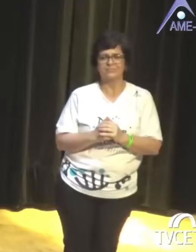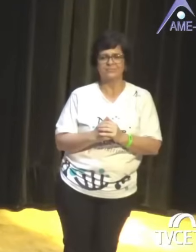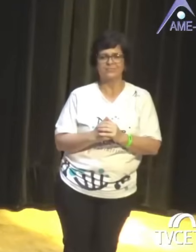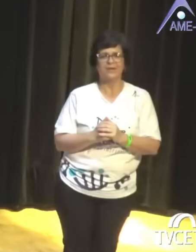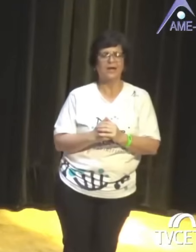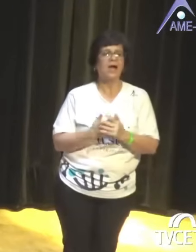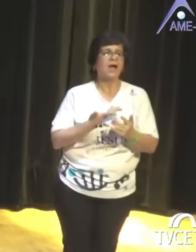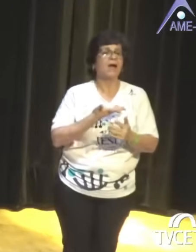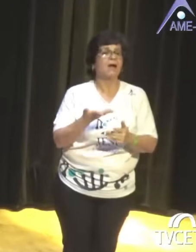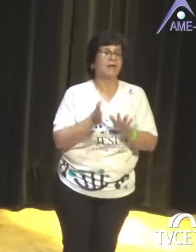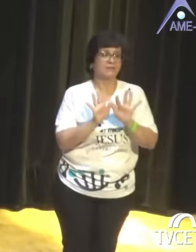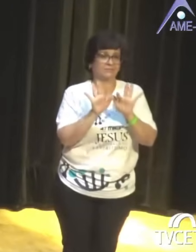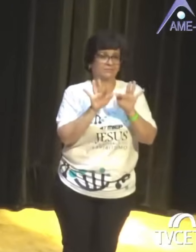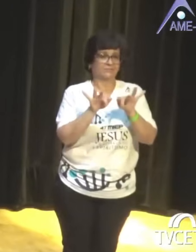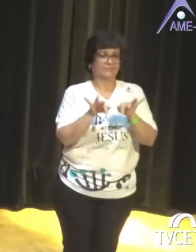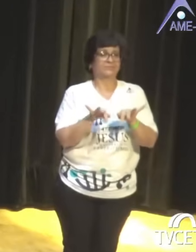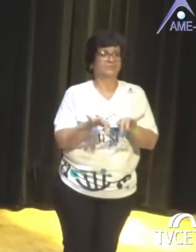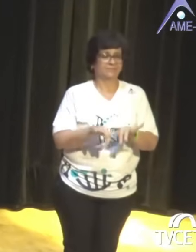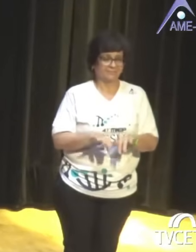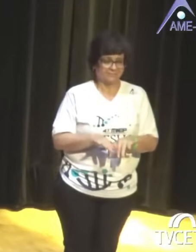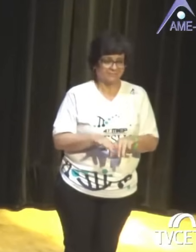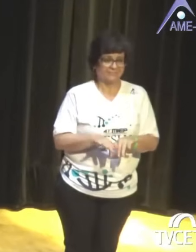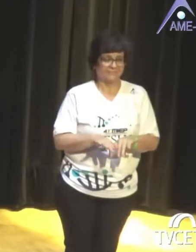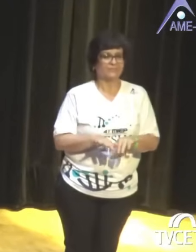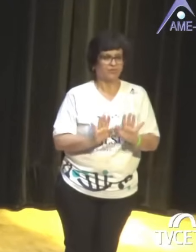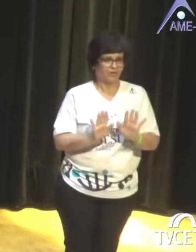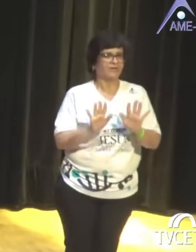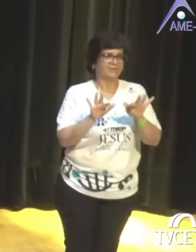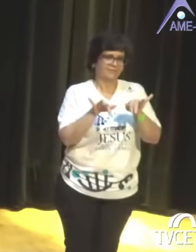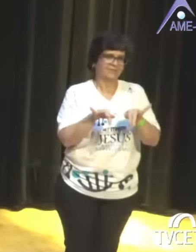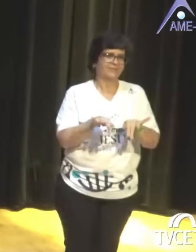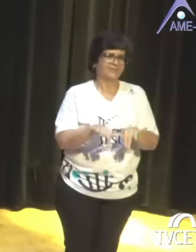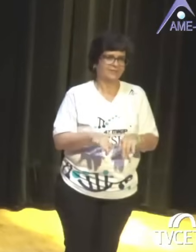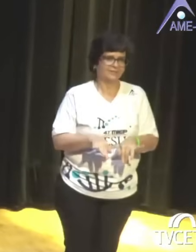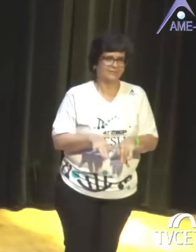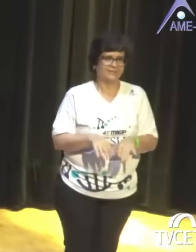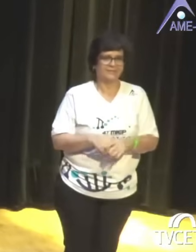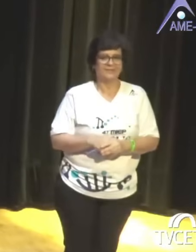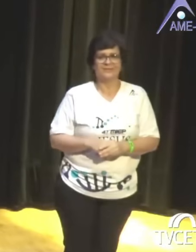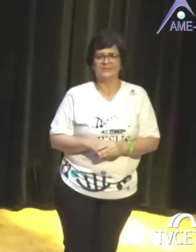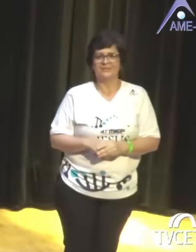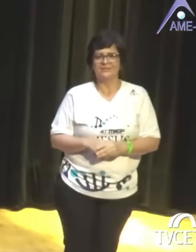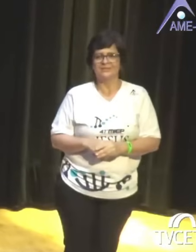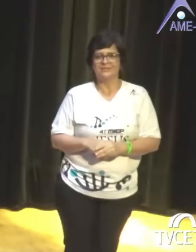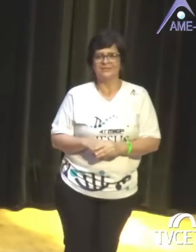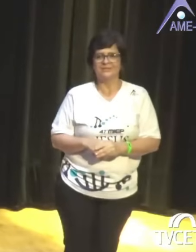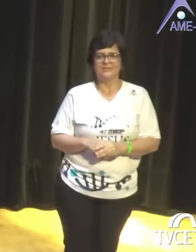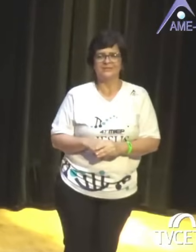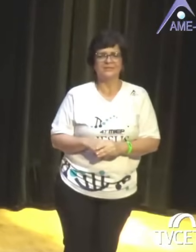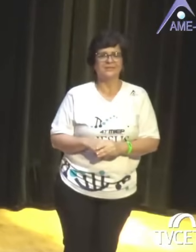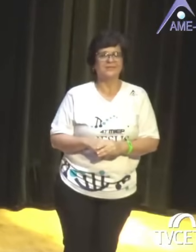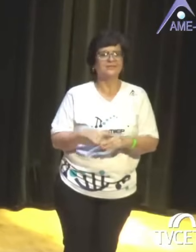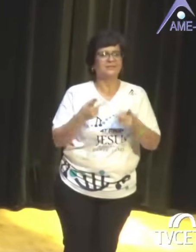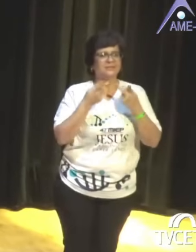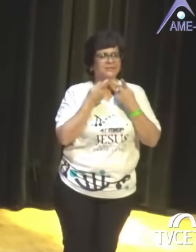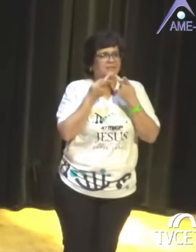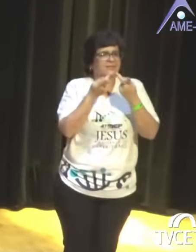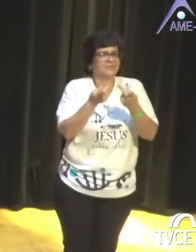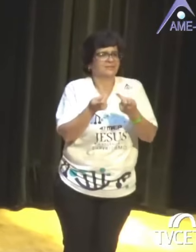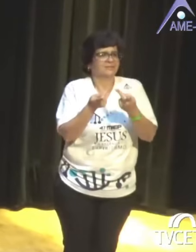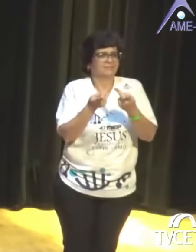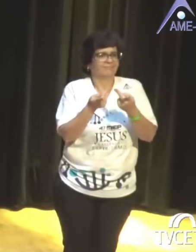eu termino então e tá terminando dando um